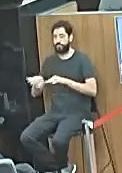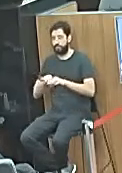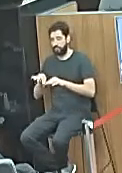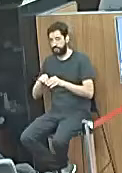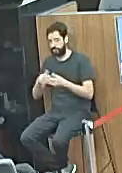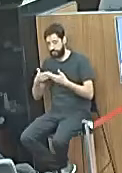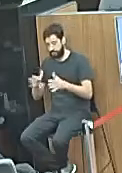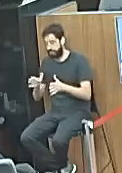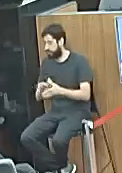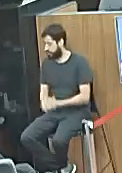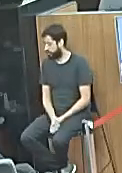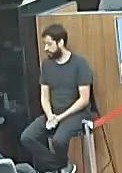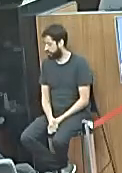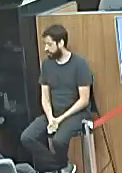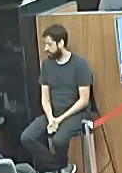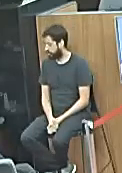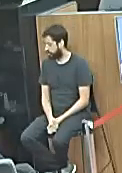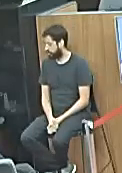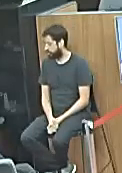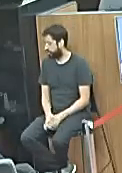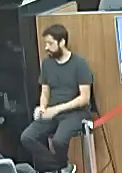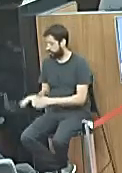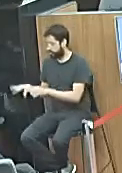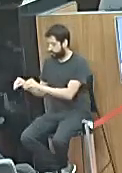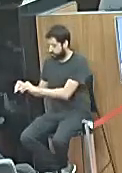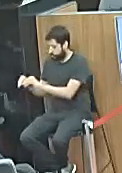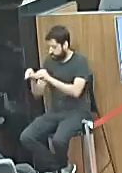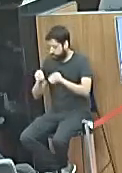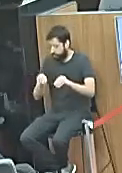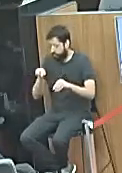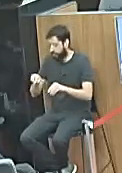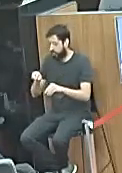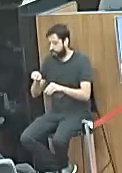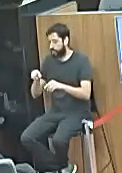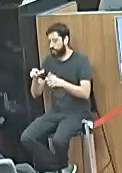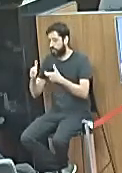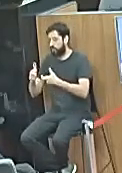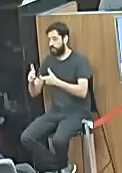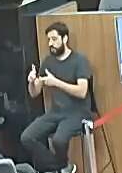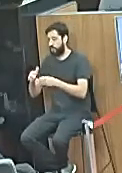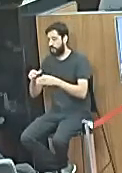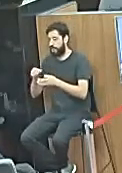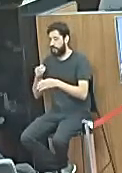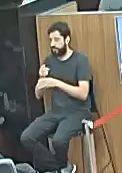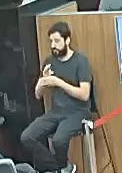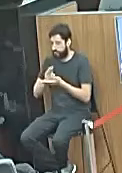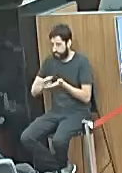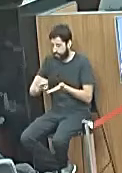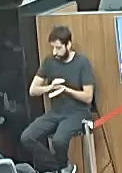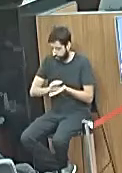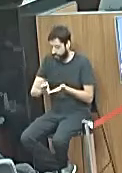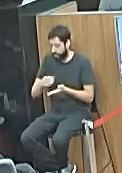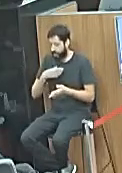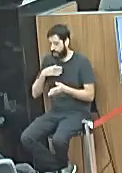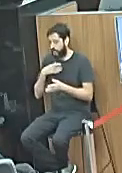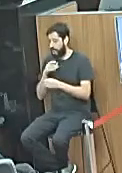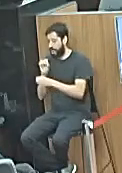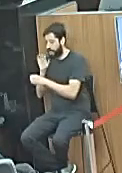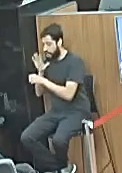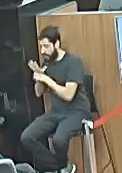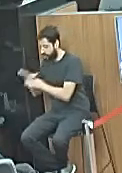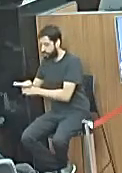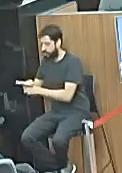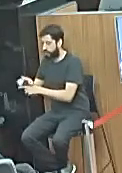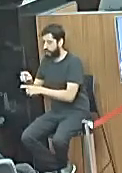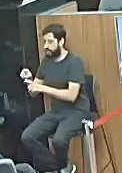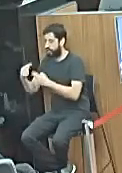aberto transferir a unidade orçamentária da ação 20 81 assessoramento à política estadual de assistência